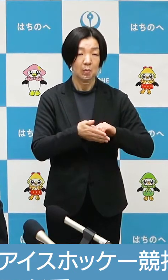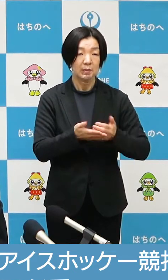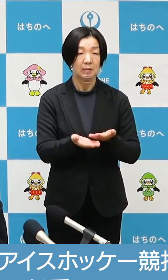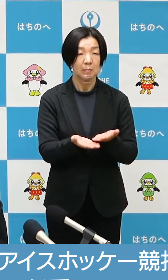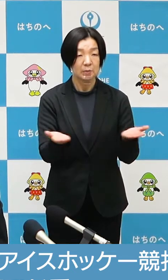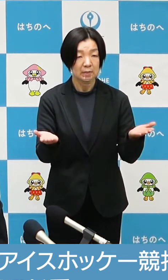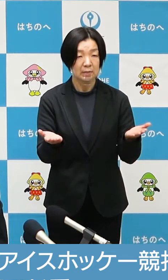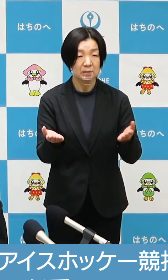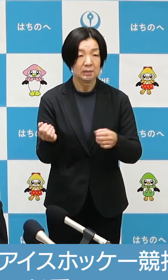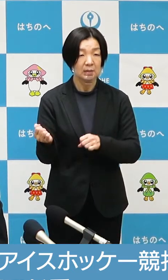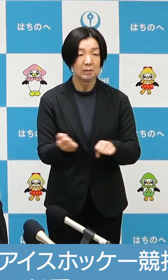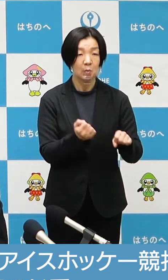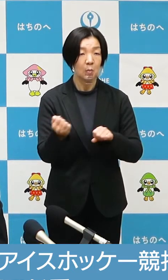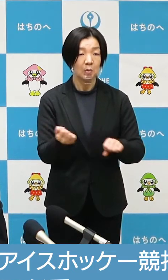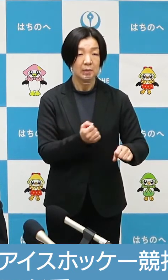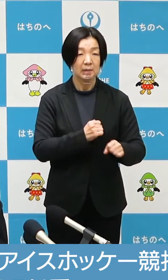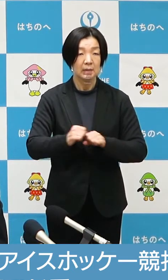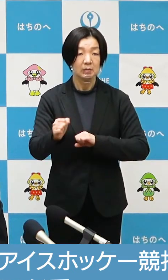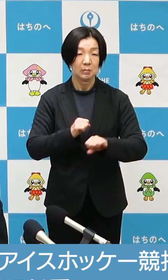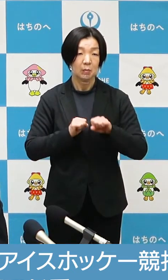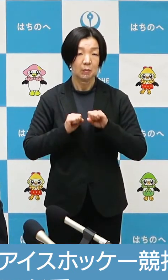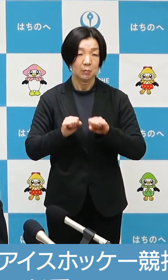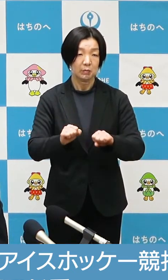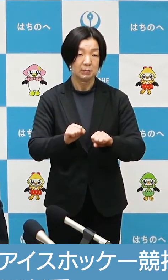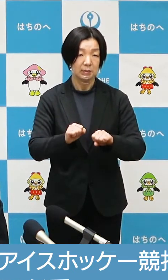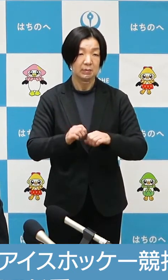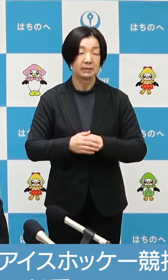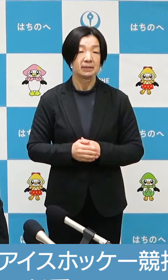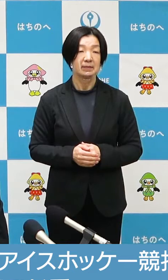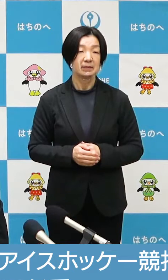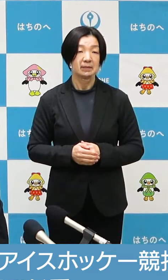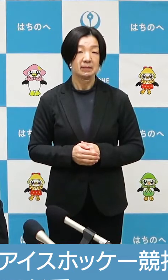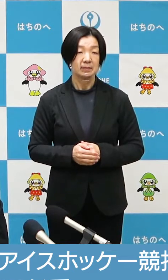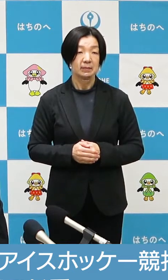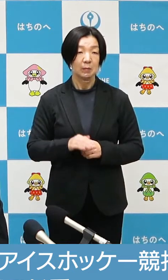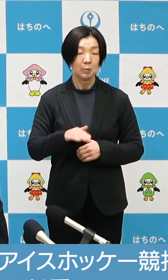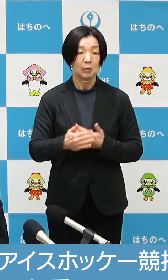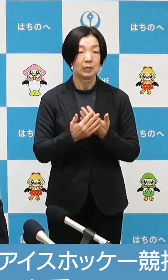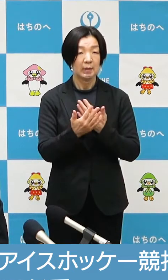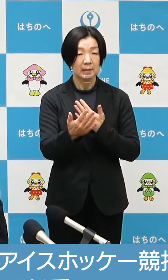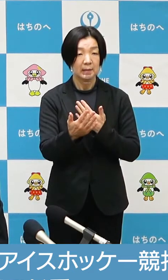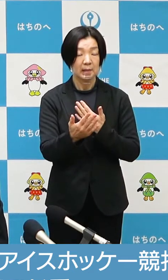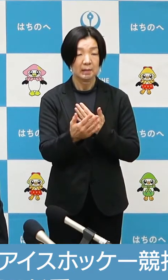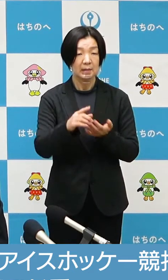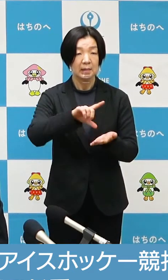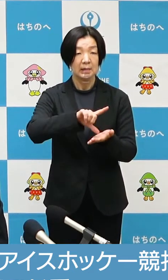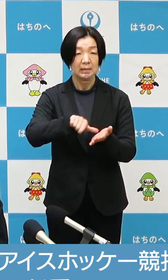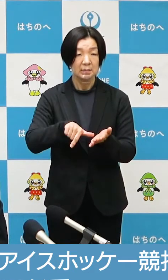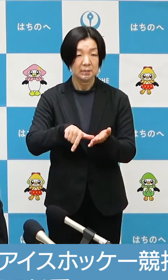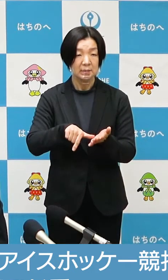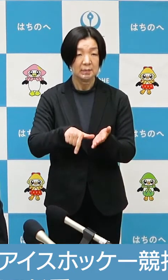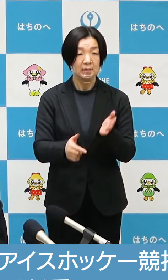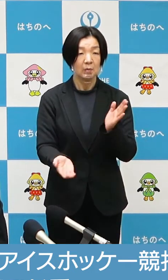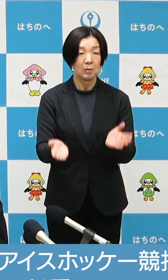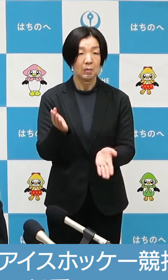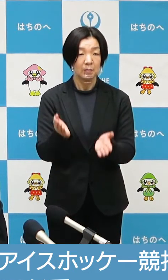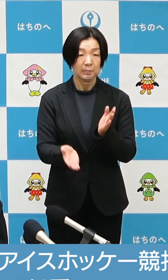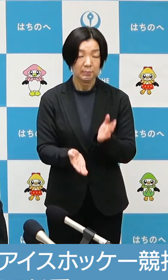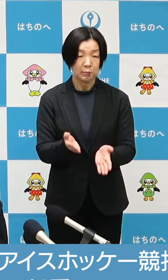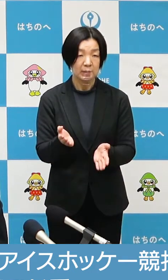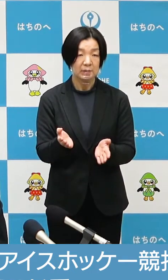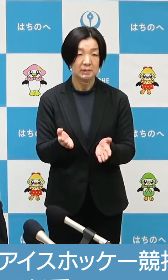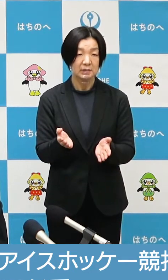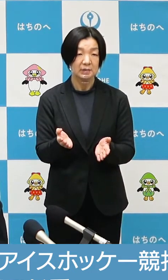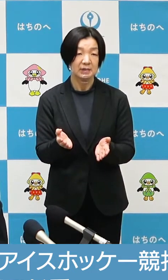や清掃活動が行われる予定となっており今大会においても地域のホスピリット